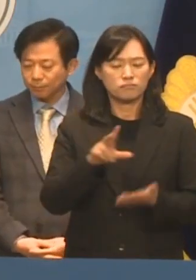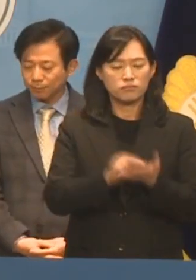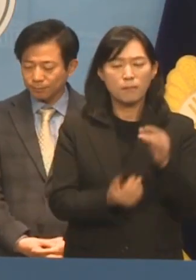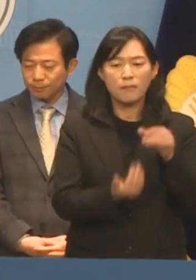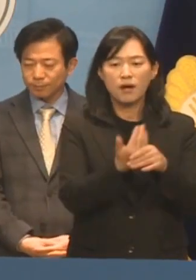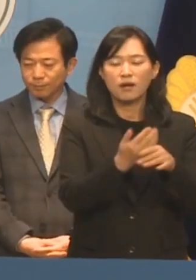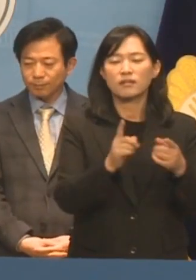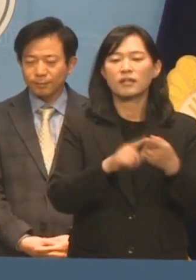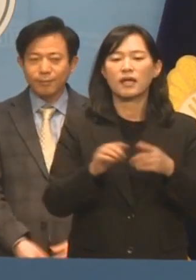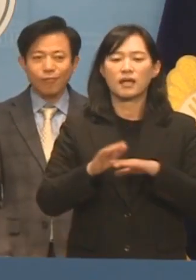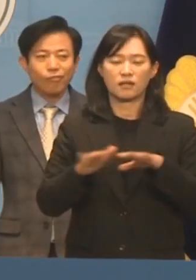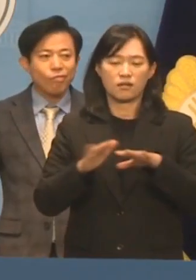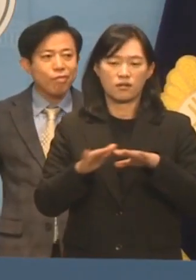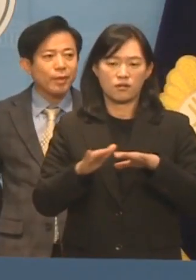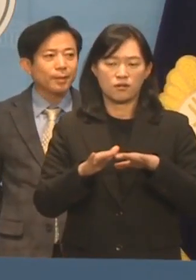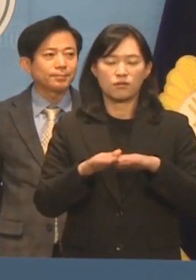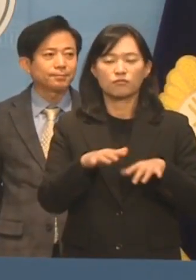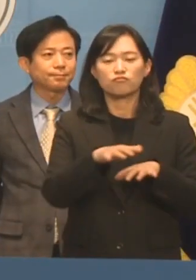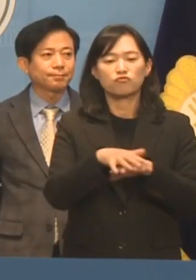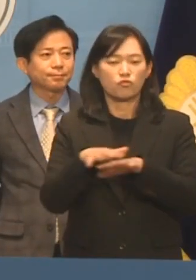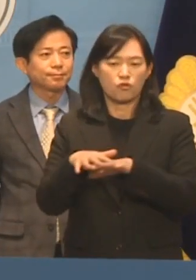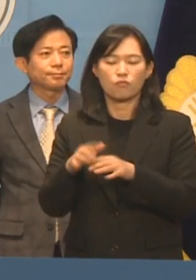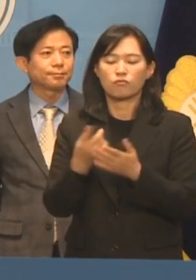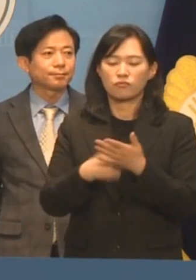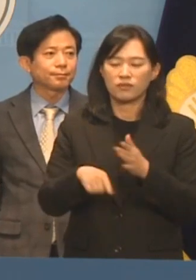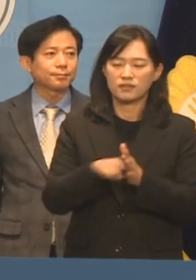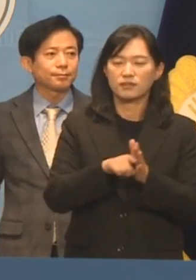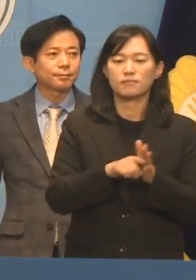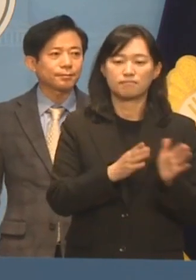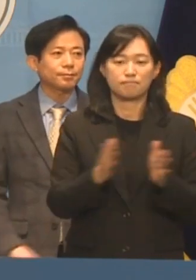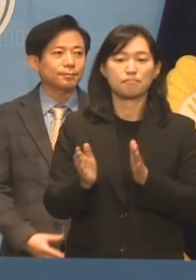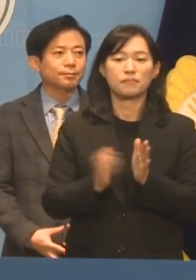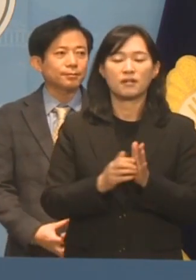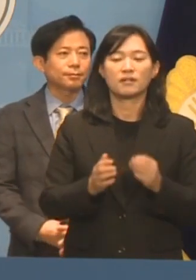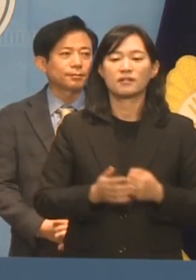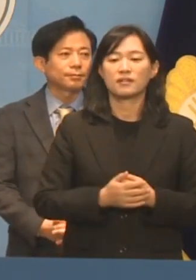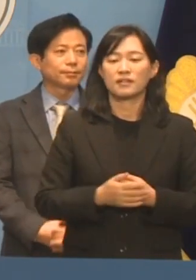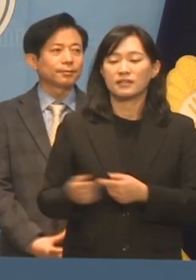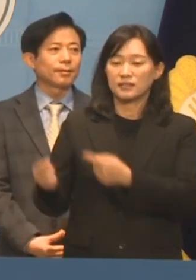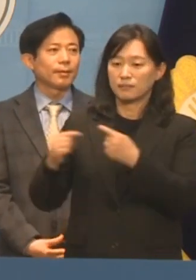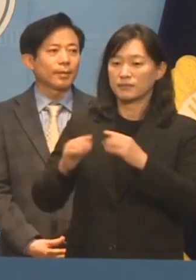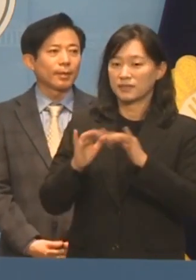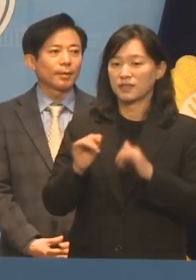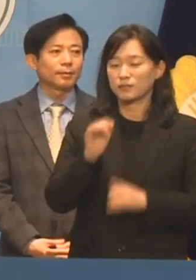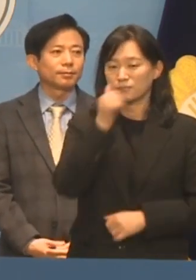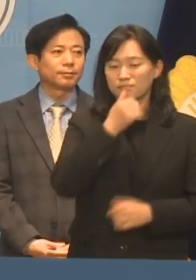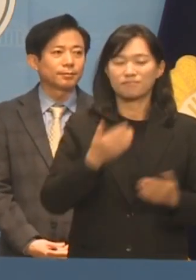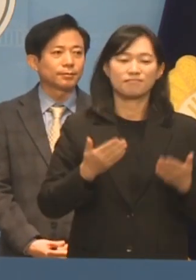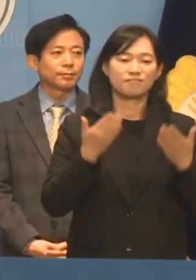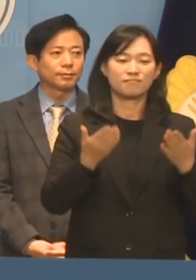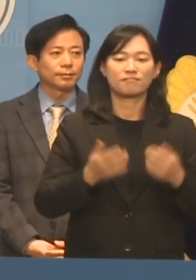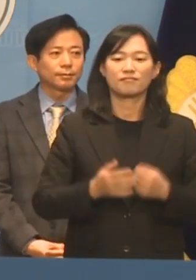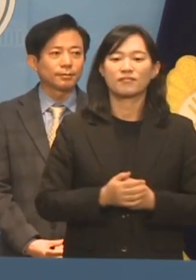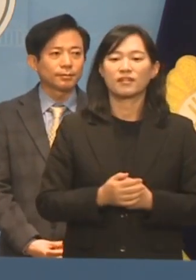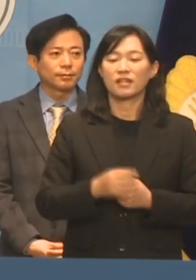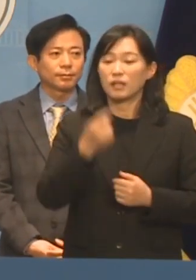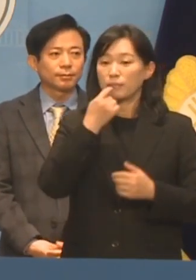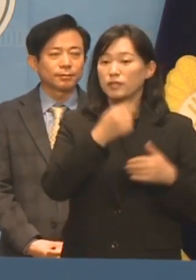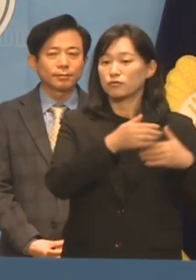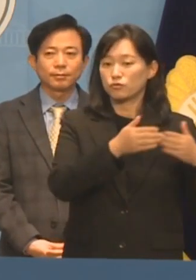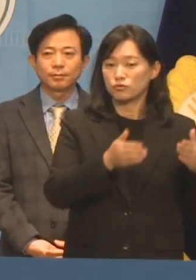위한 대책위 구성을 제안하기 위해 마련되었습니다. 참가자분들부터 소개해 드리도록 하겠습니다.